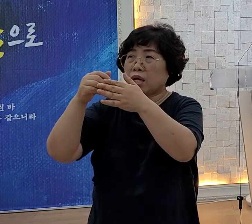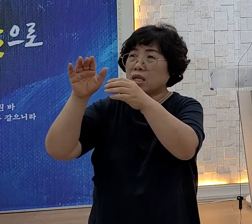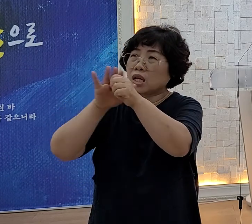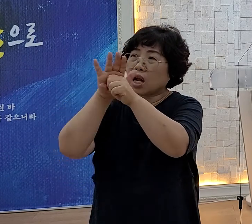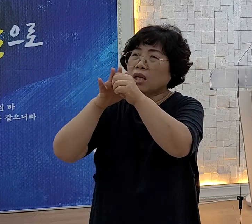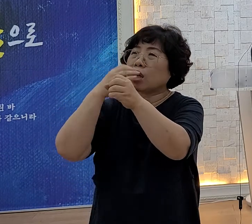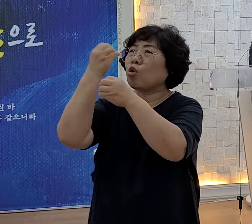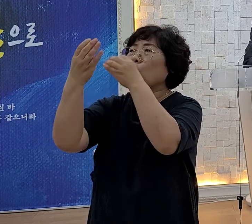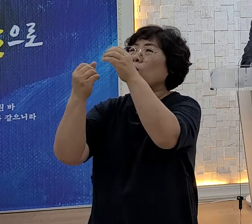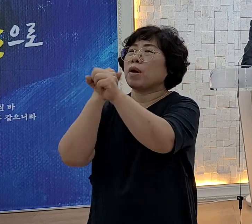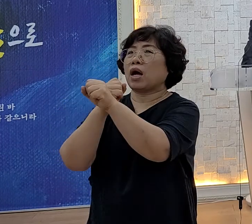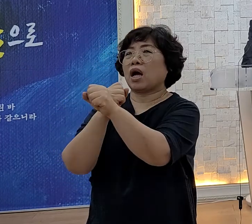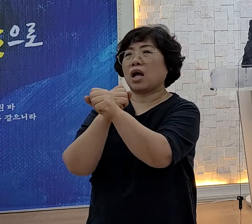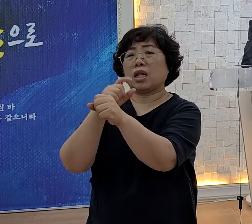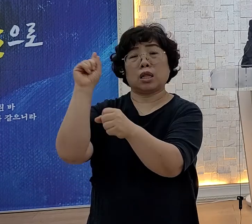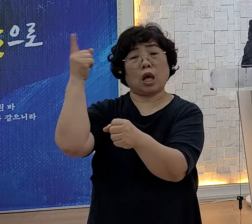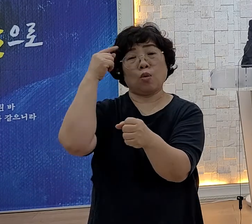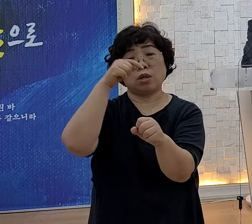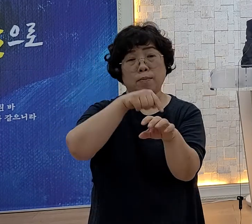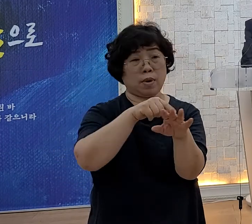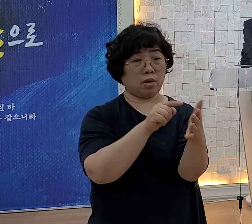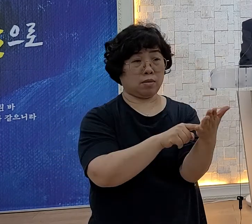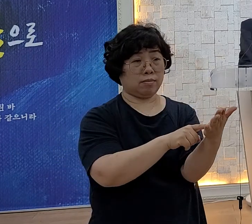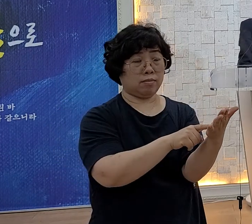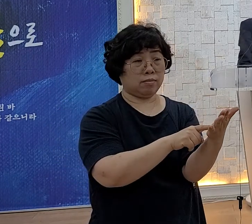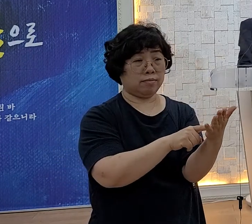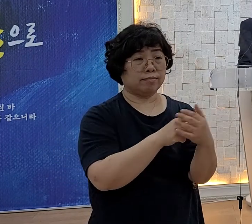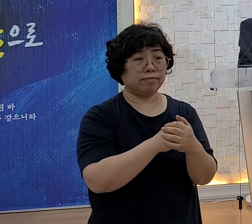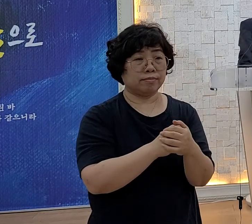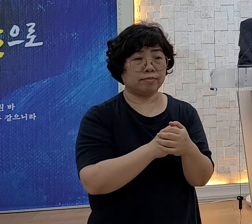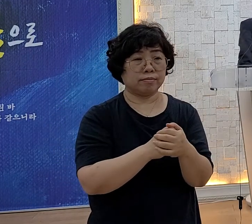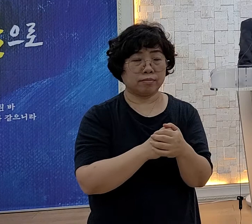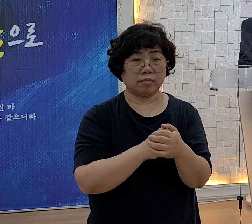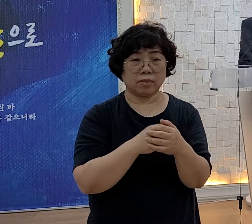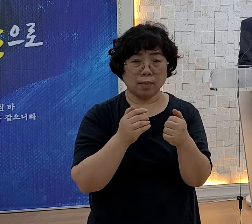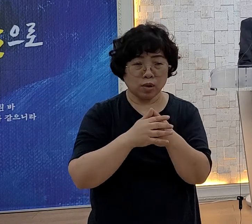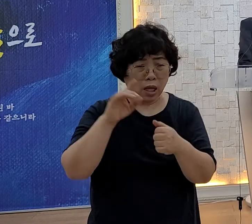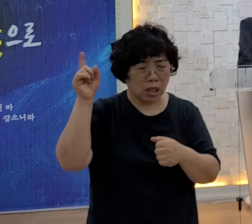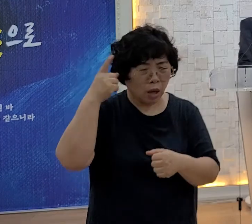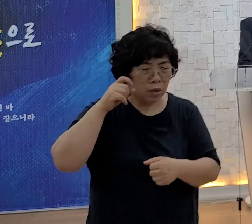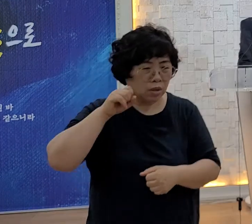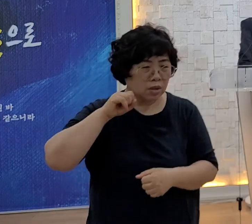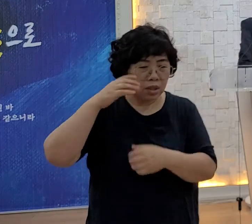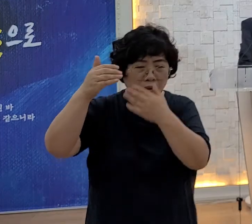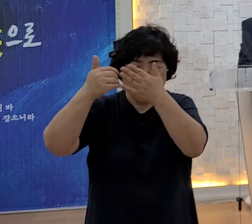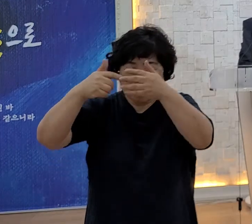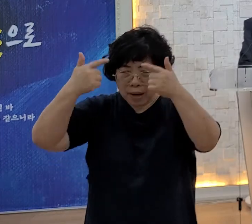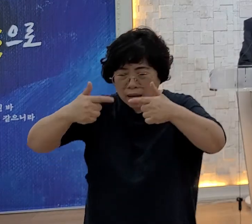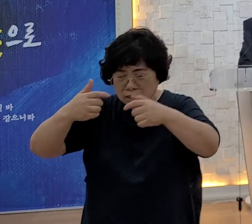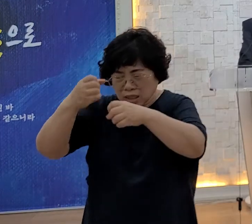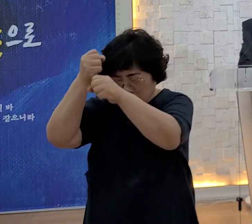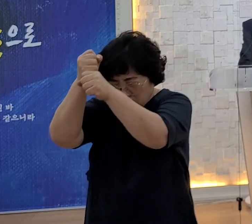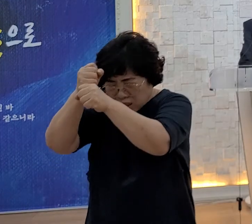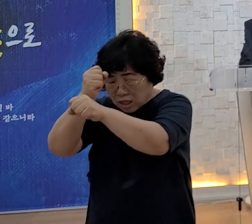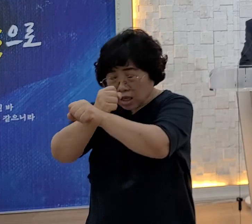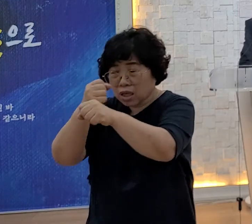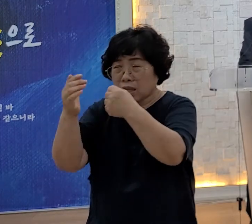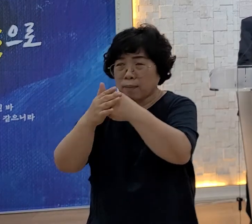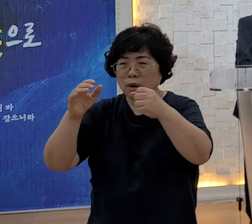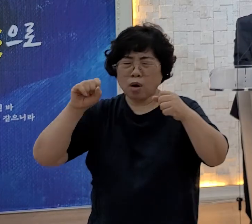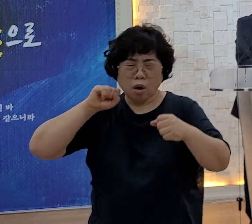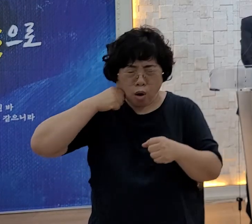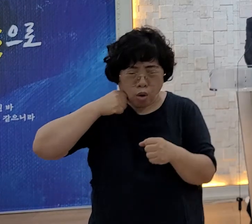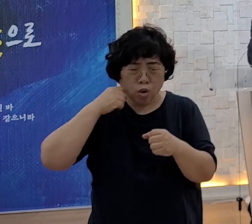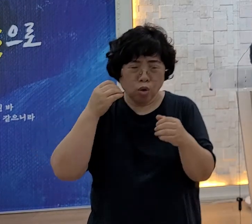하나님을 의지하며 살았기 때문에 그 연단의 과정을 이겨낼 수 있습니다. 주님이 나의 피난처가 되시고 구세주가